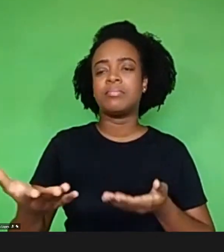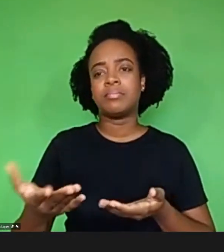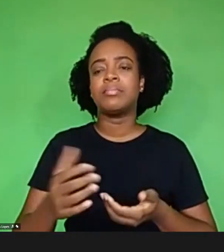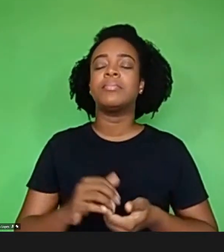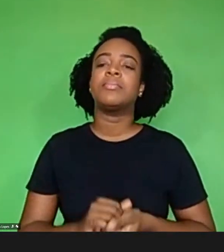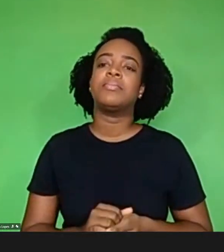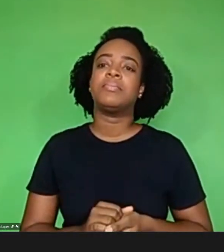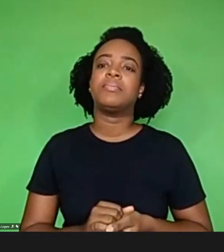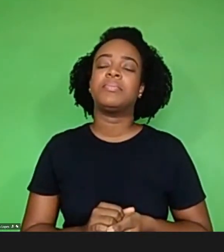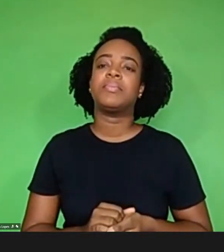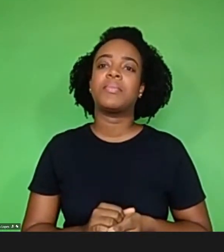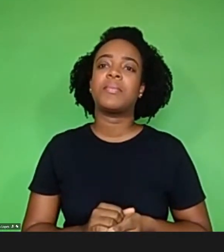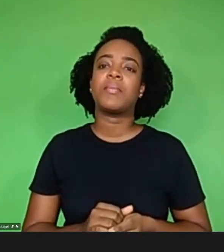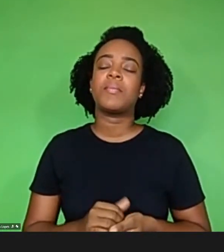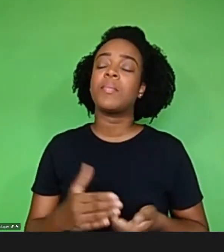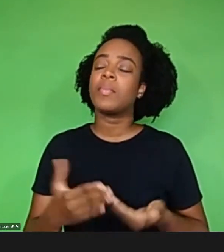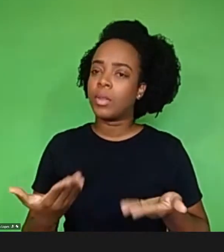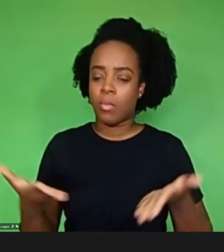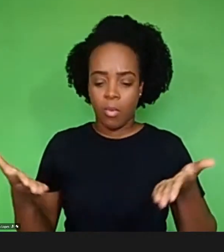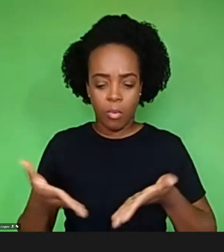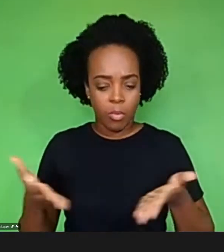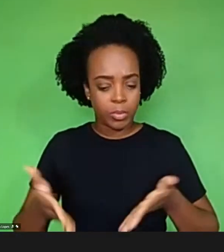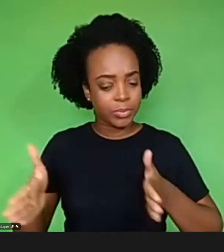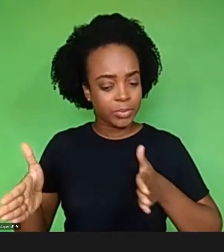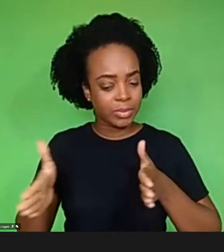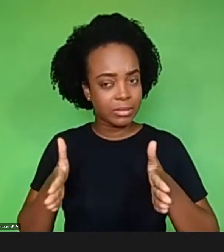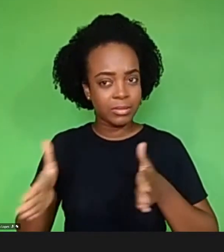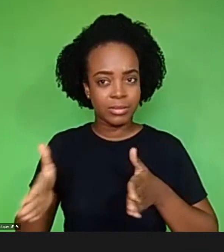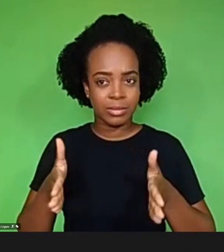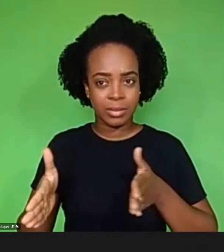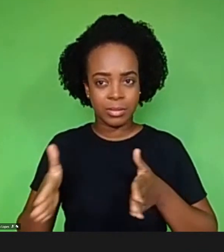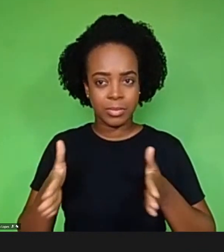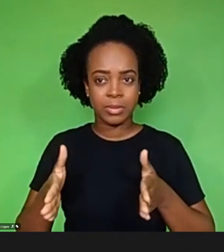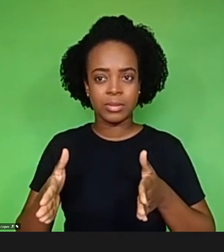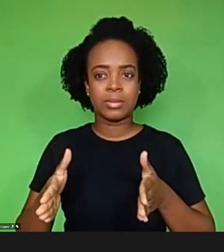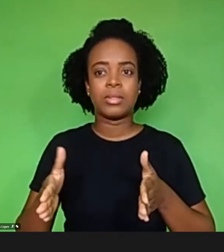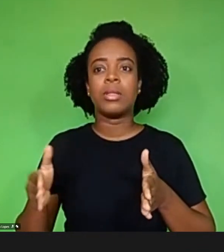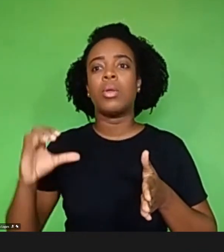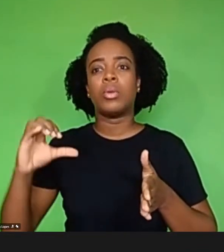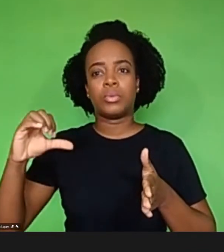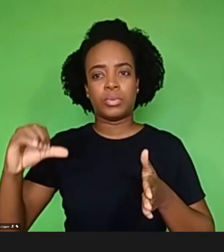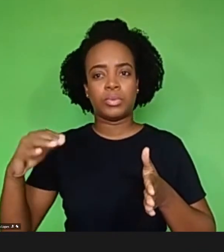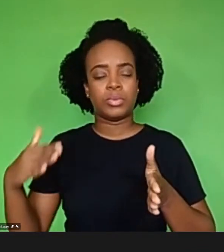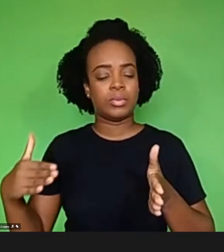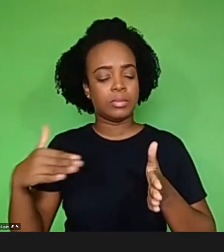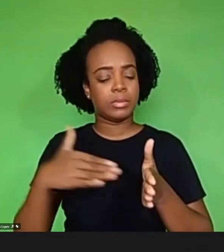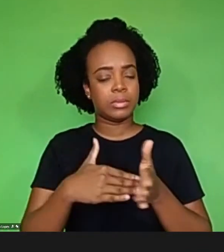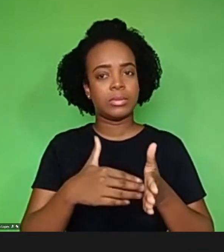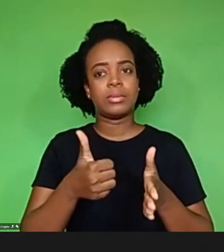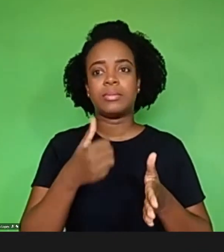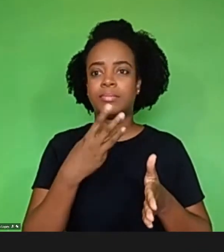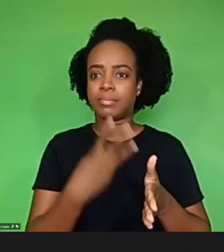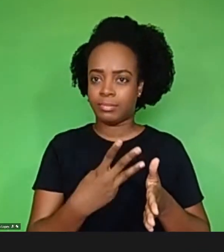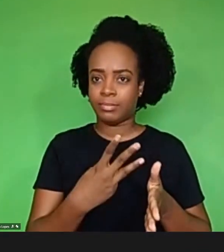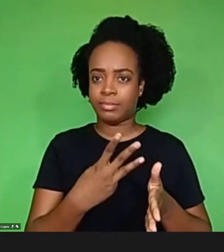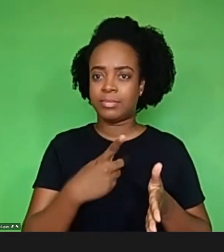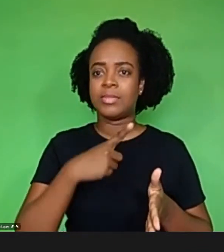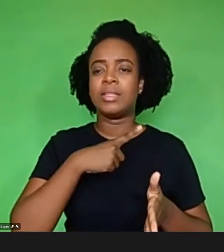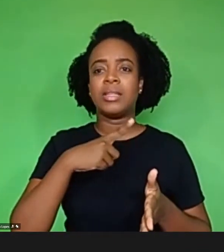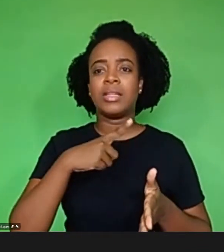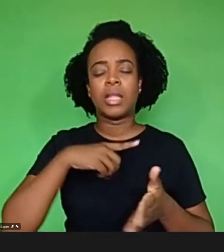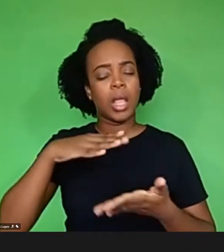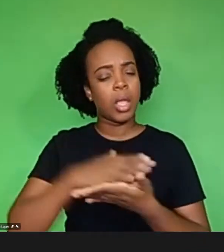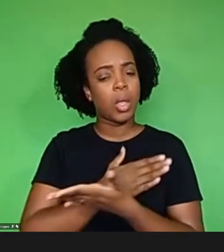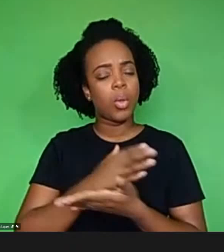E essa semana específica, agora do dia 9 até o dia 13, nós estaremos fazendo algumas